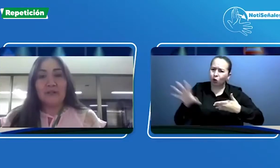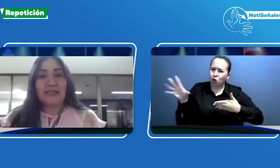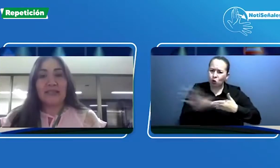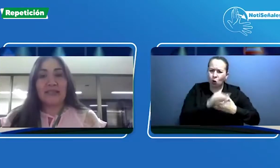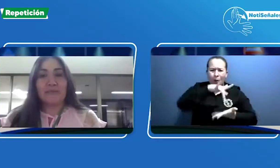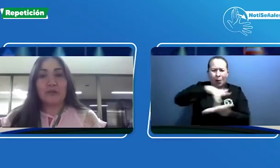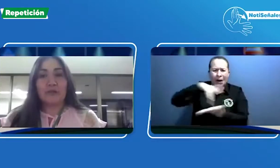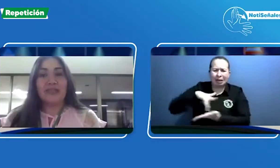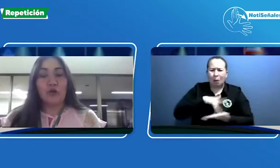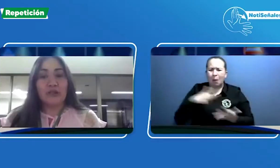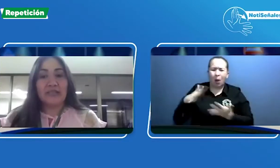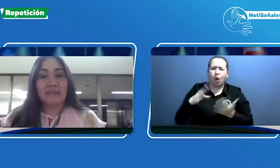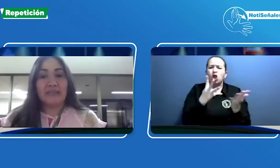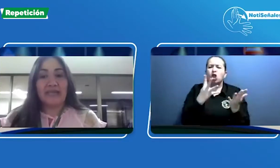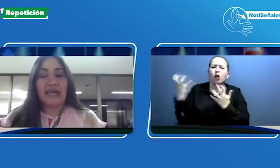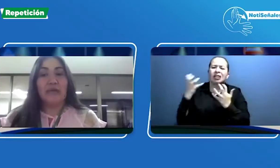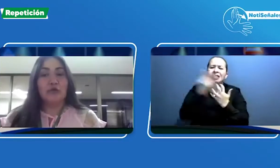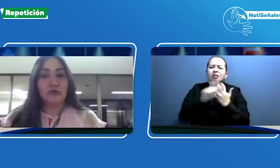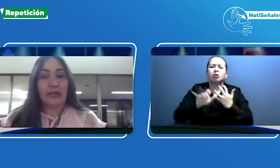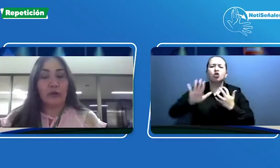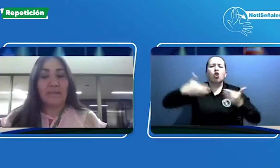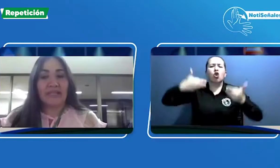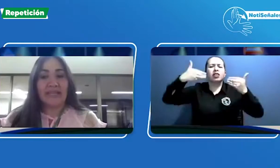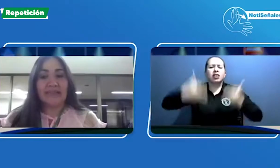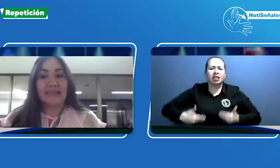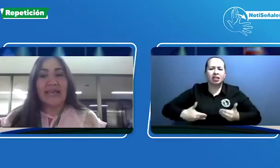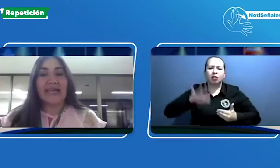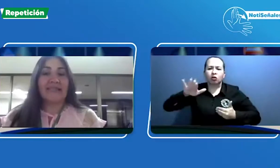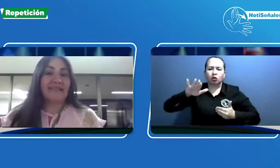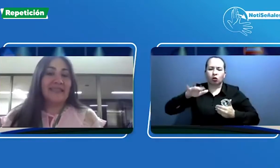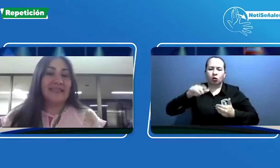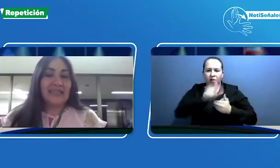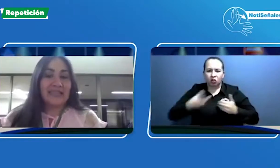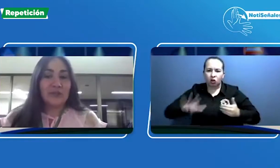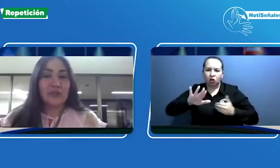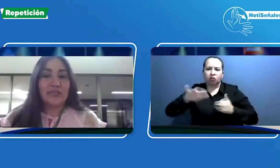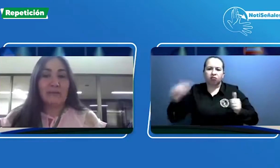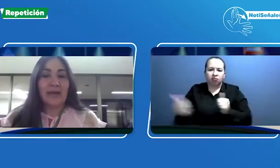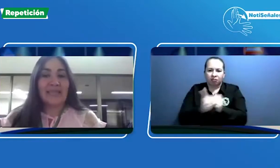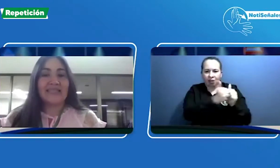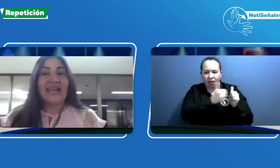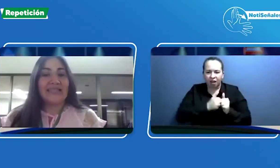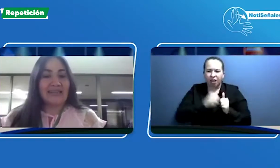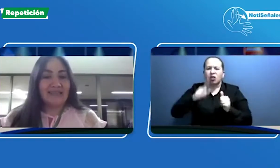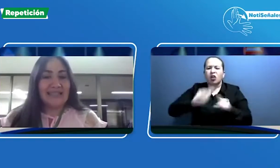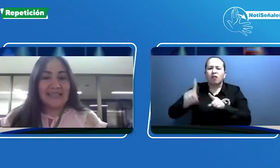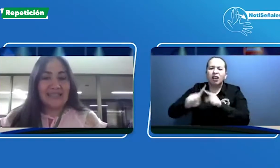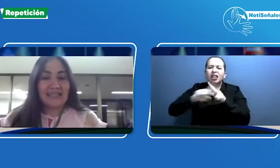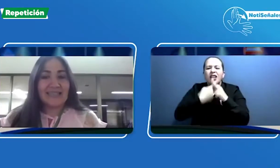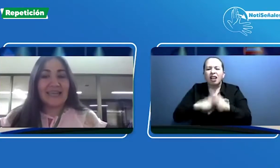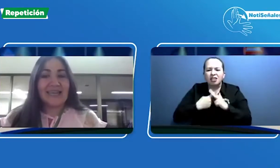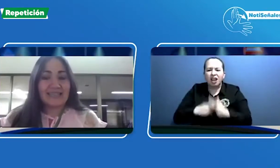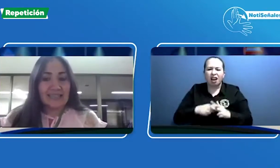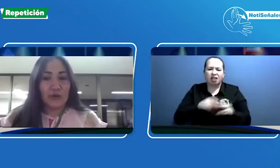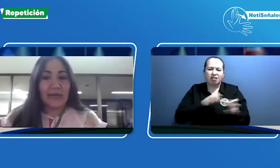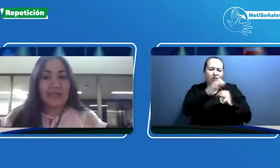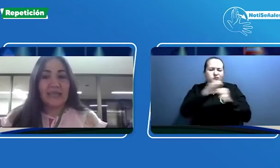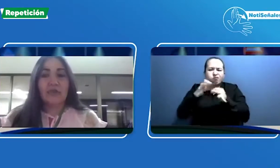más de 900 personas con discapacidad o sus acompañantes a través de talleres municipales a través de talleres